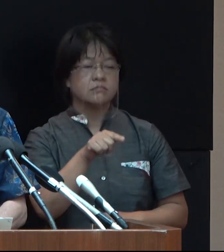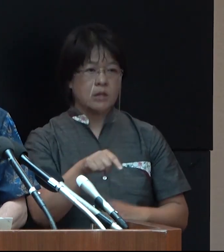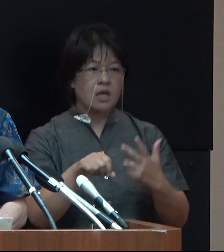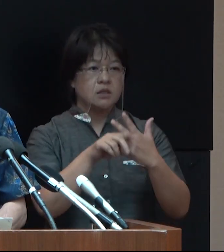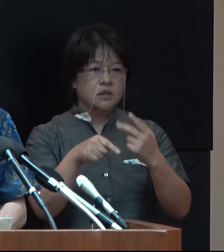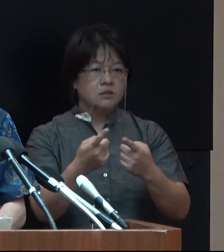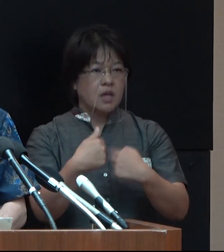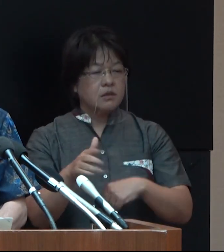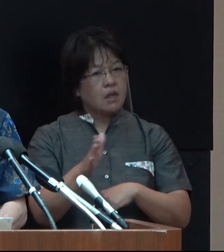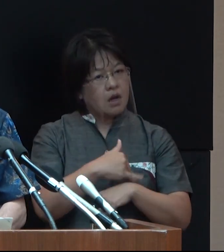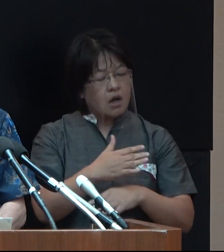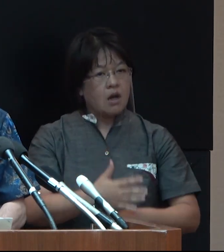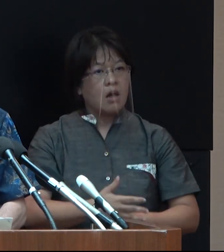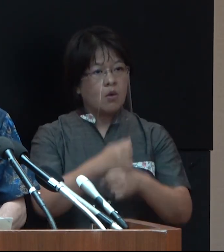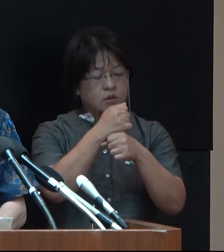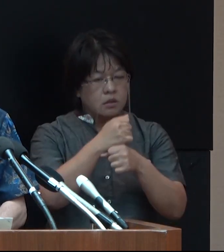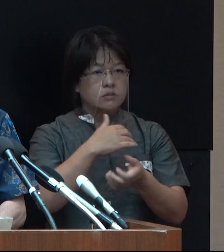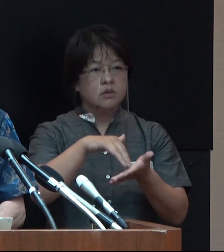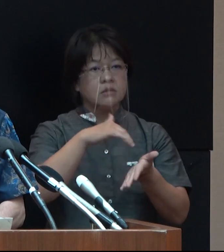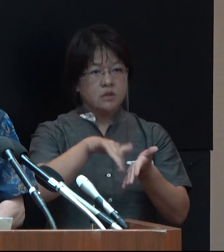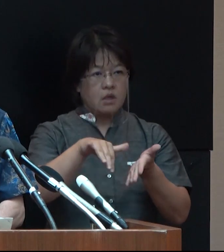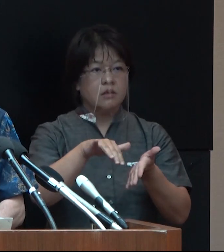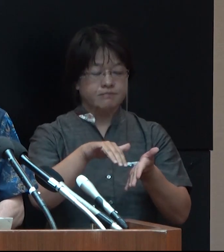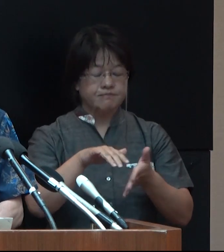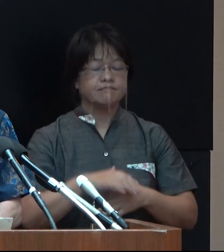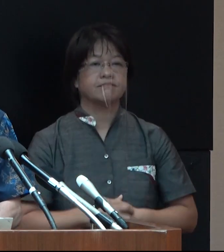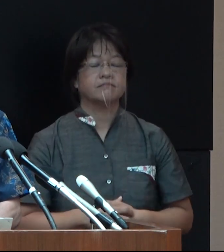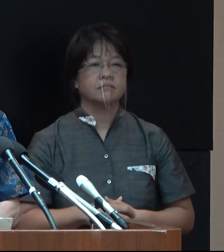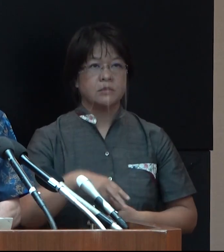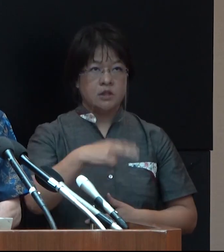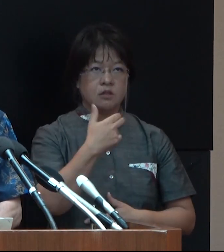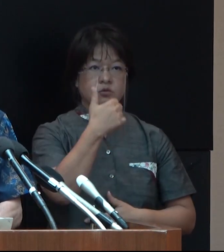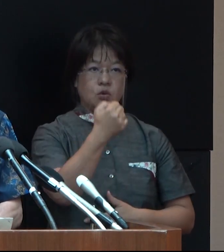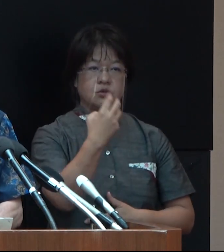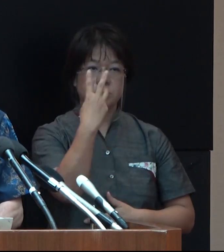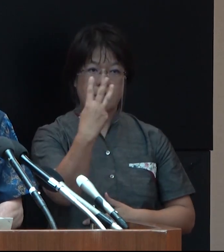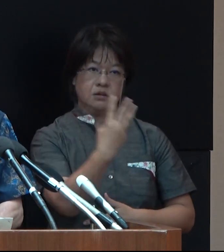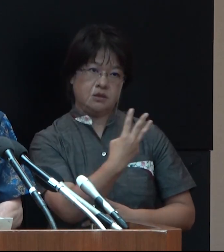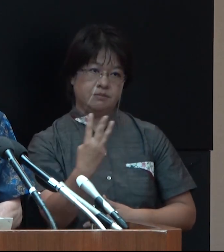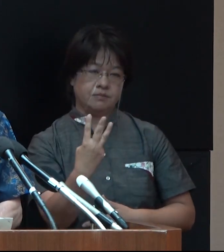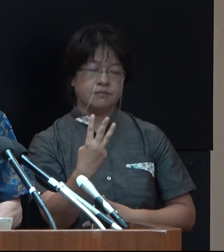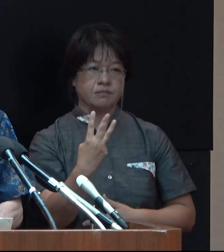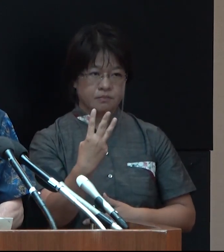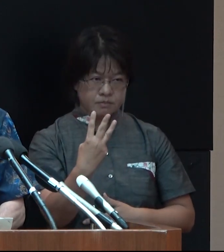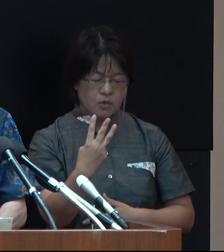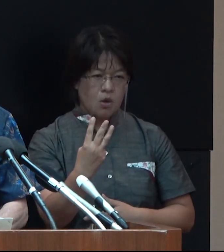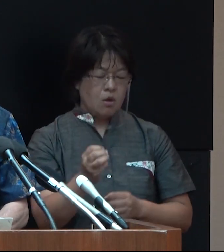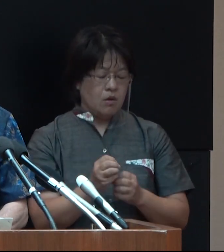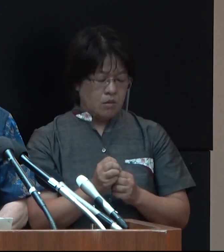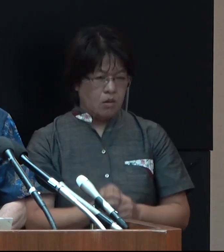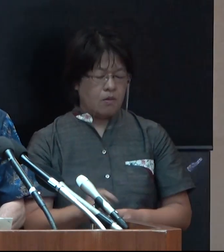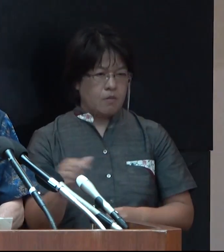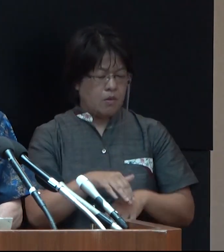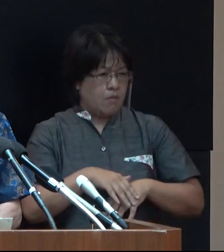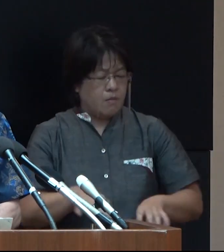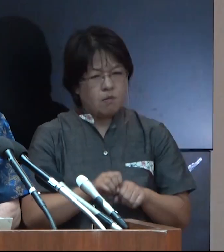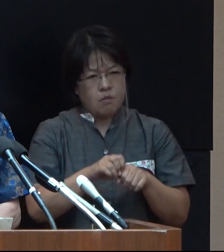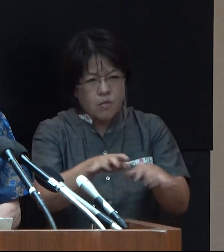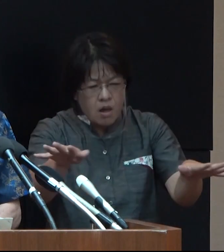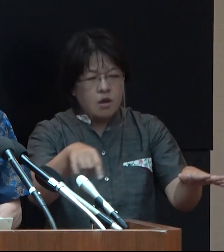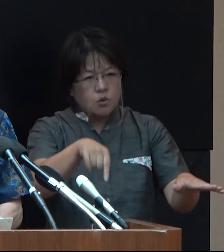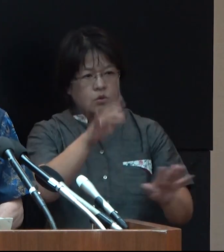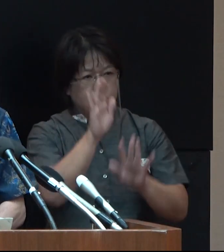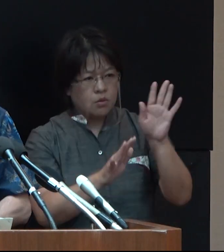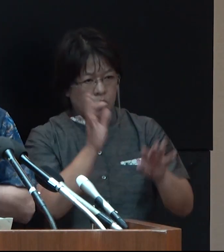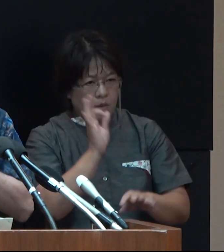月に入ってからの累計感染者数は253名となっており、爆発的な感染拡大が見られます